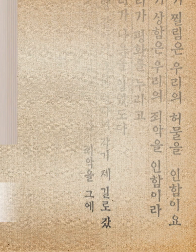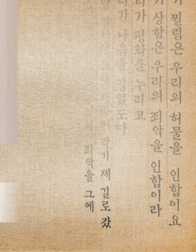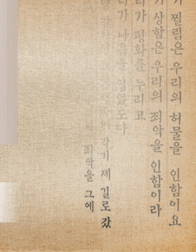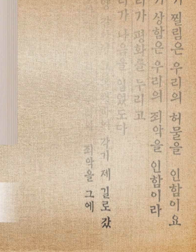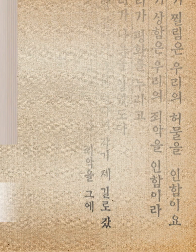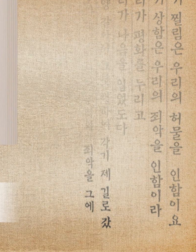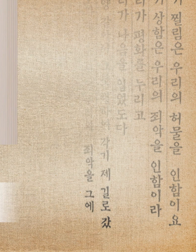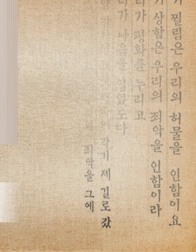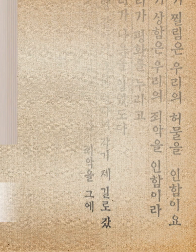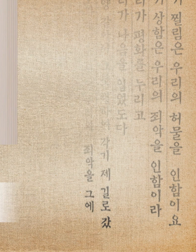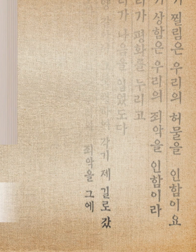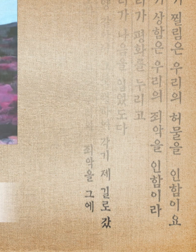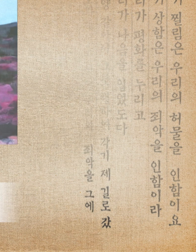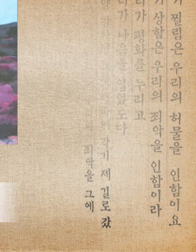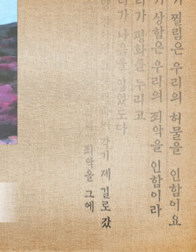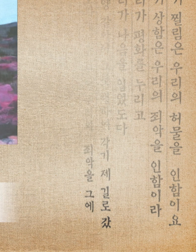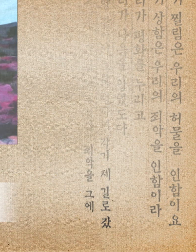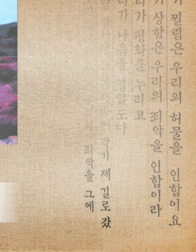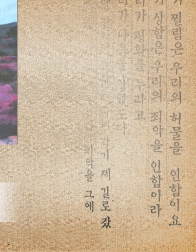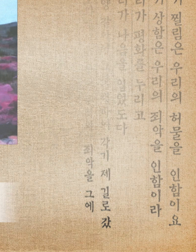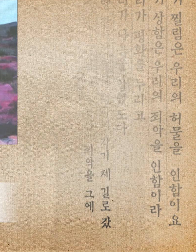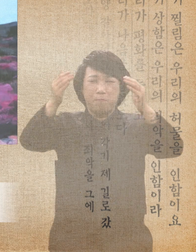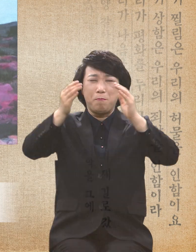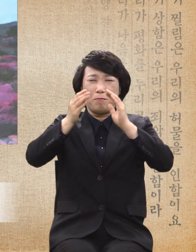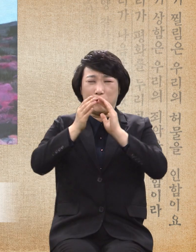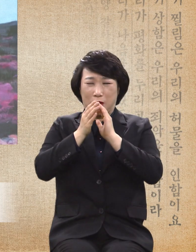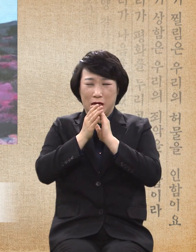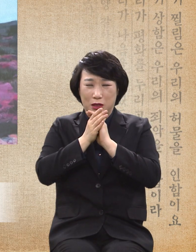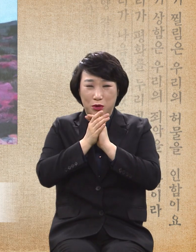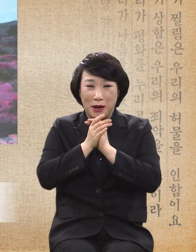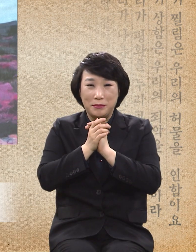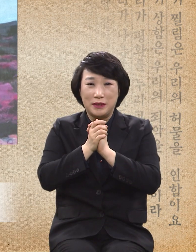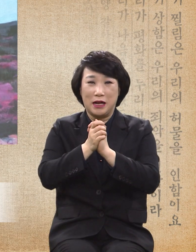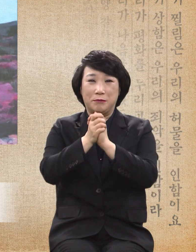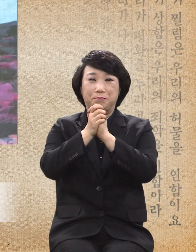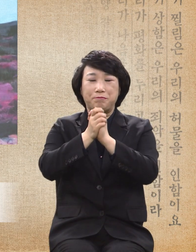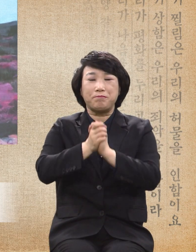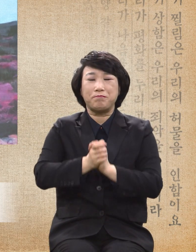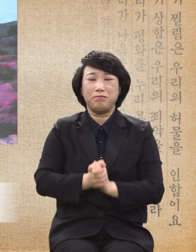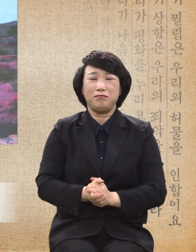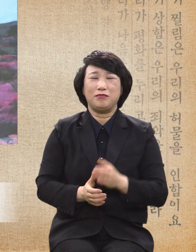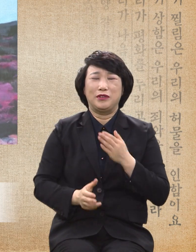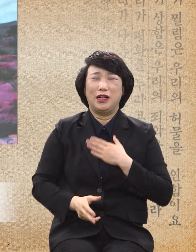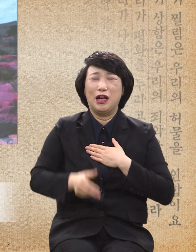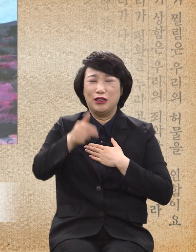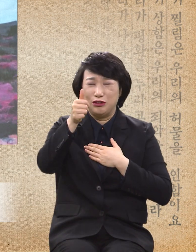않고 구하여 하나님으로. 내 주 예수님,